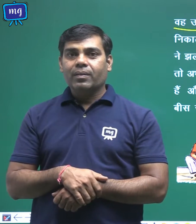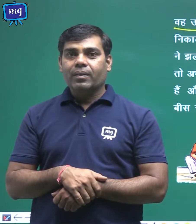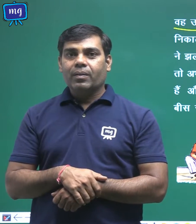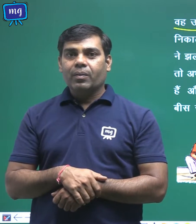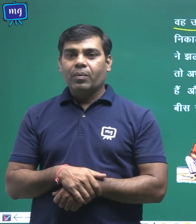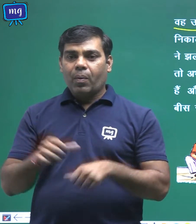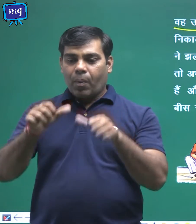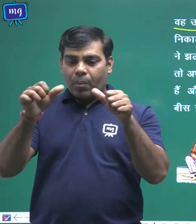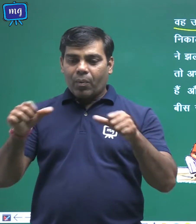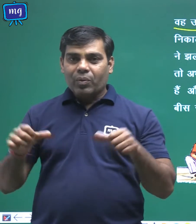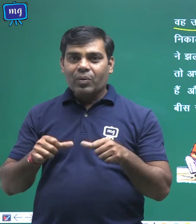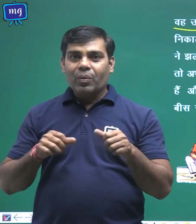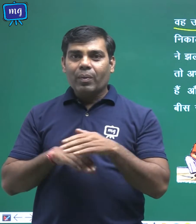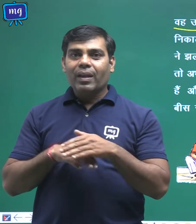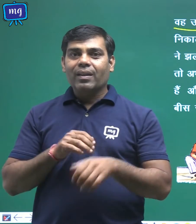मूर्तियों में